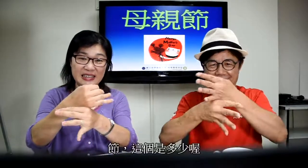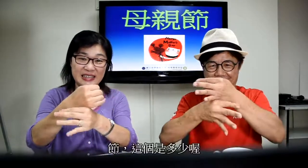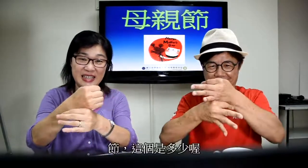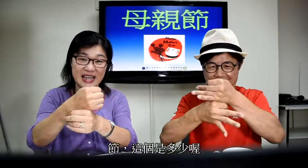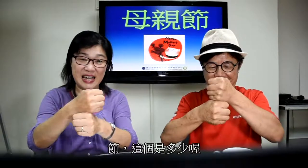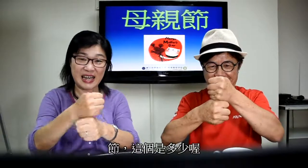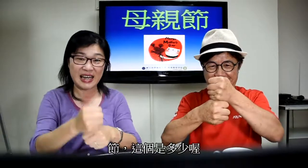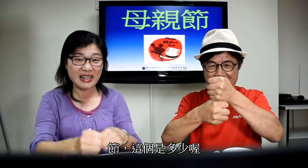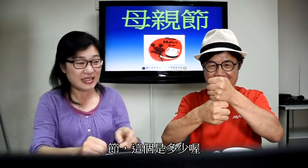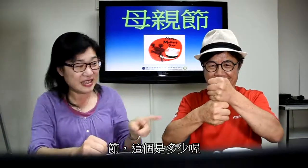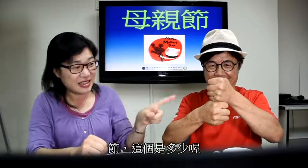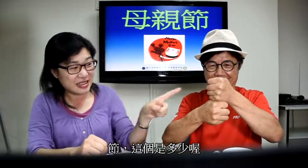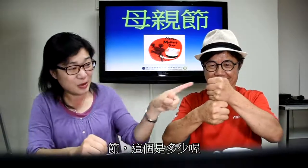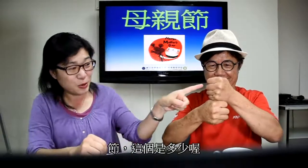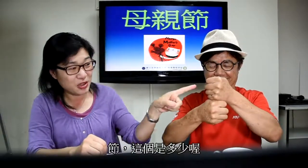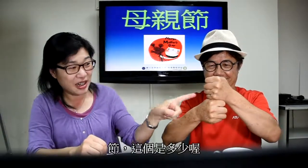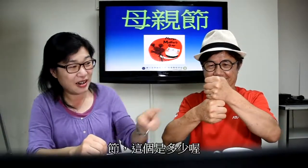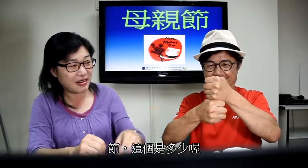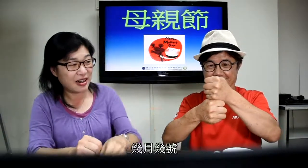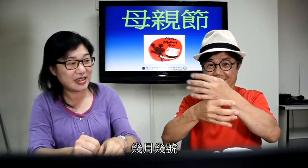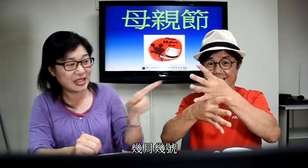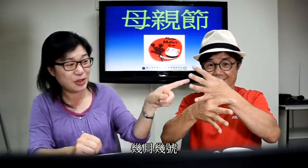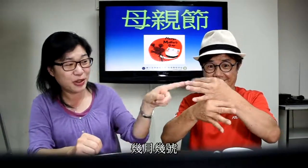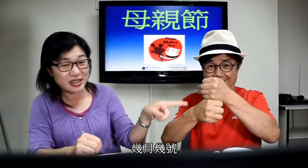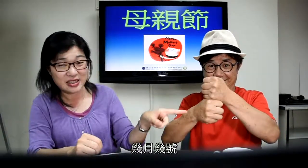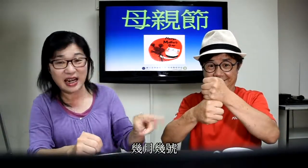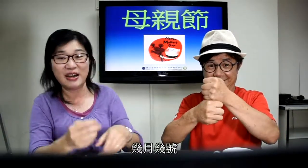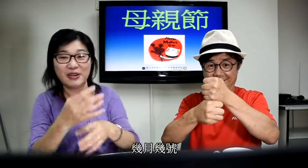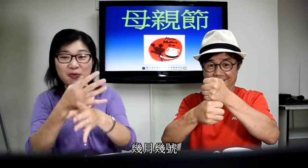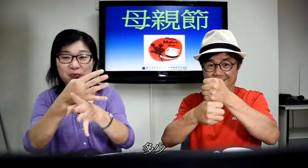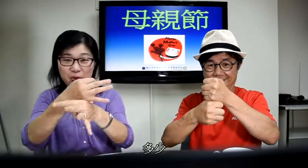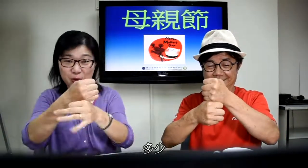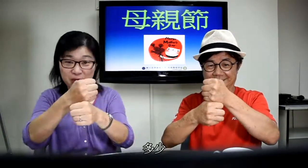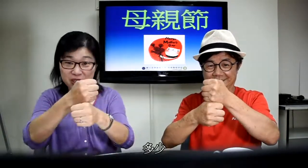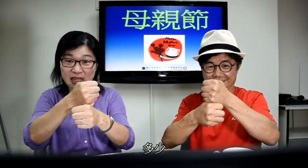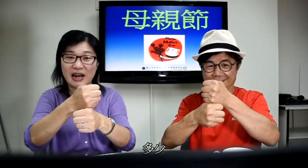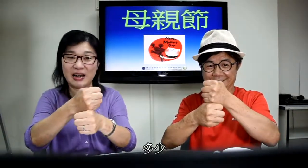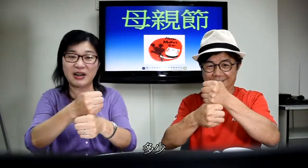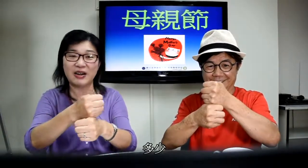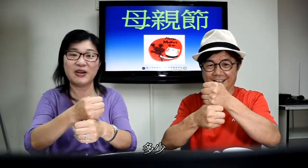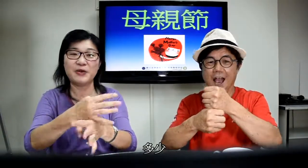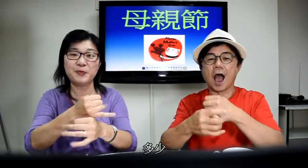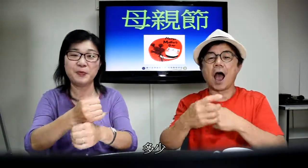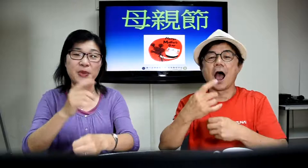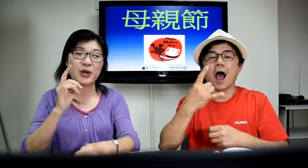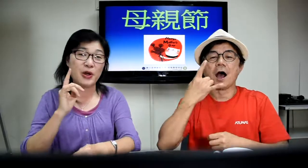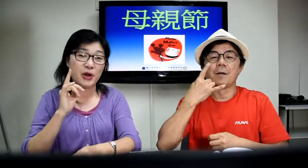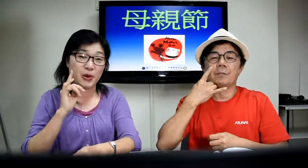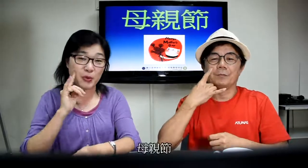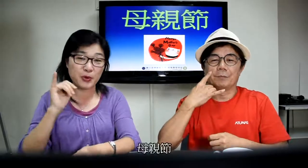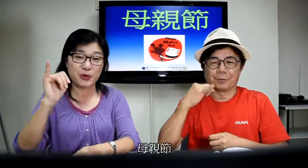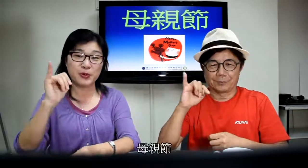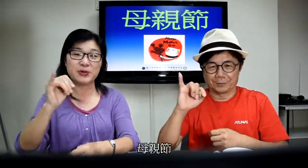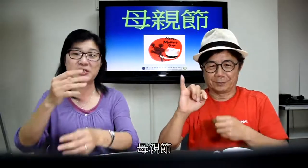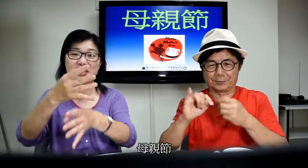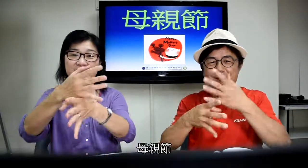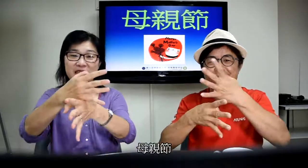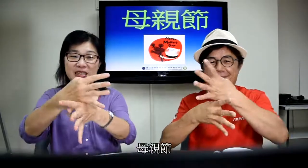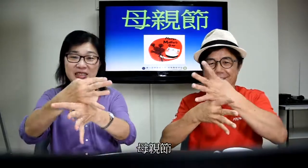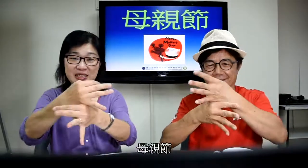节，这个是多少啊？几月几号？多少？母亲